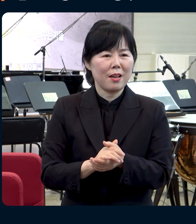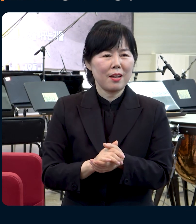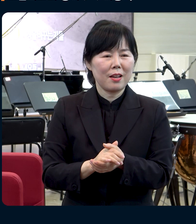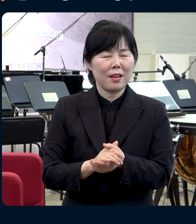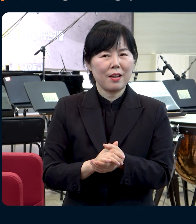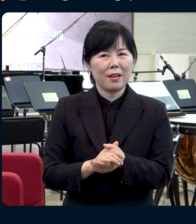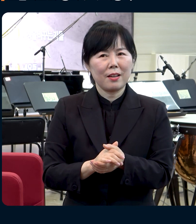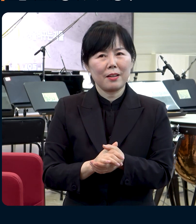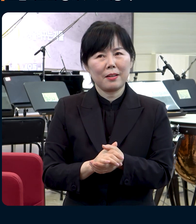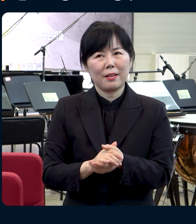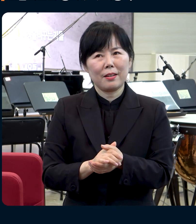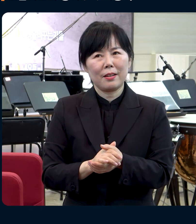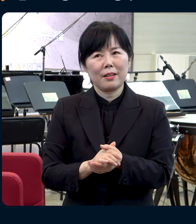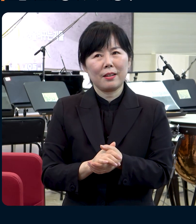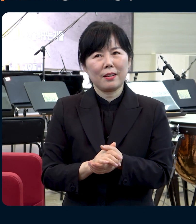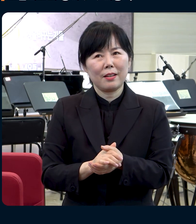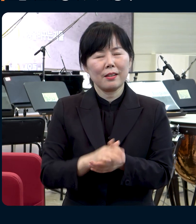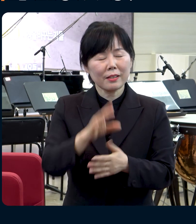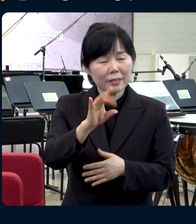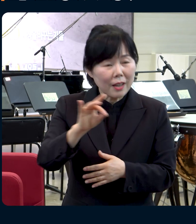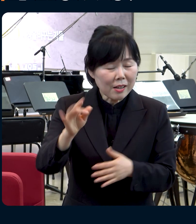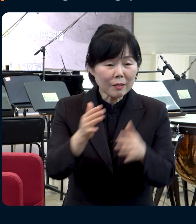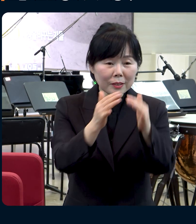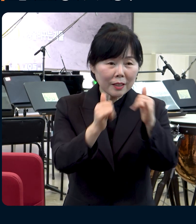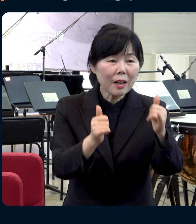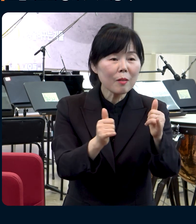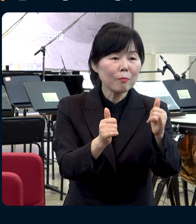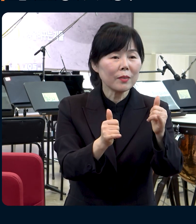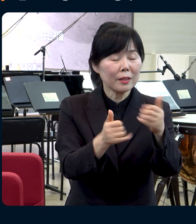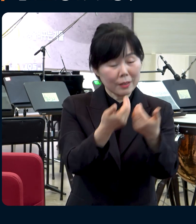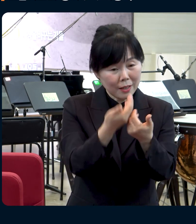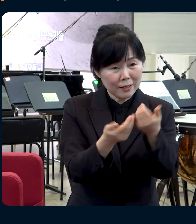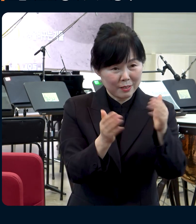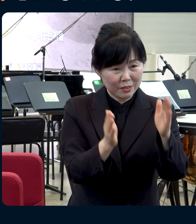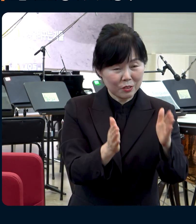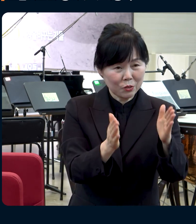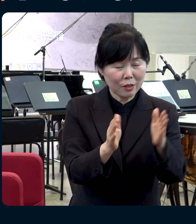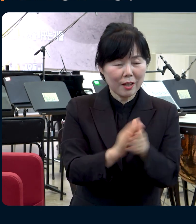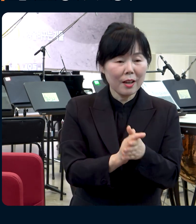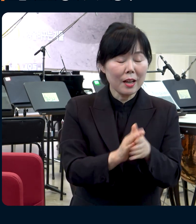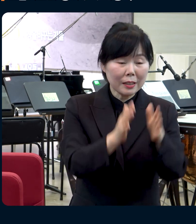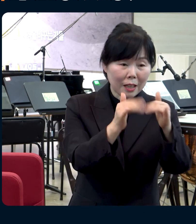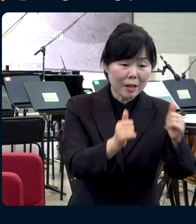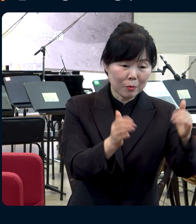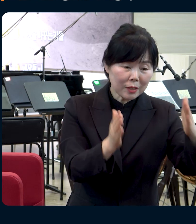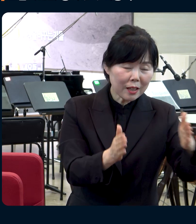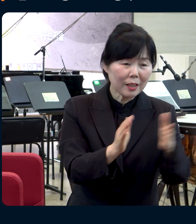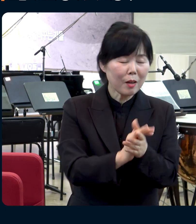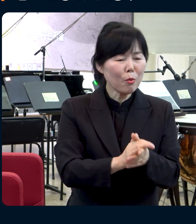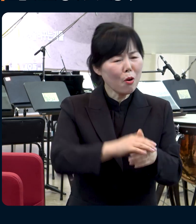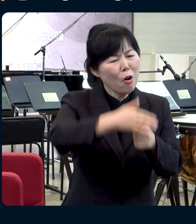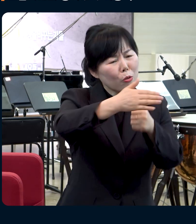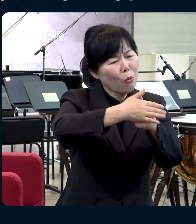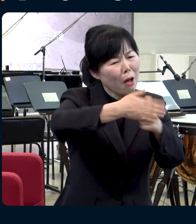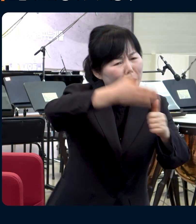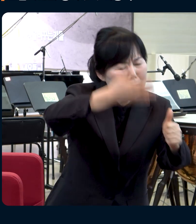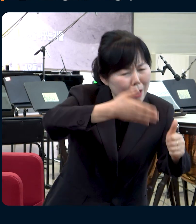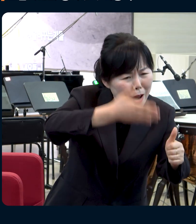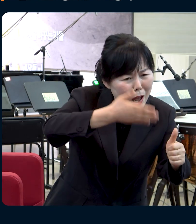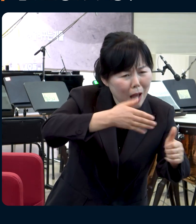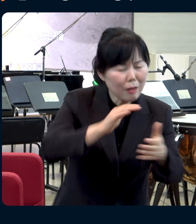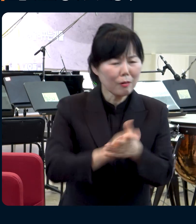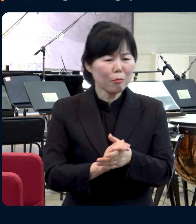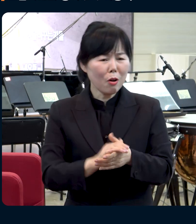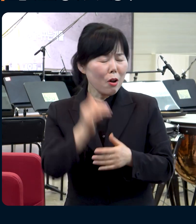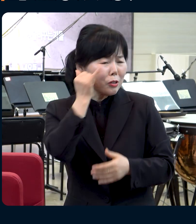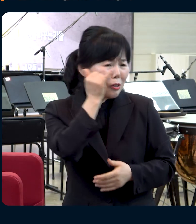좋은지 몰라요. 여러분 때로는 우리가 인간관계 가운데 누가 도와달라, 우리 뭐 좀 빌려달라, 뭐 좀 해달라 이렇게 하는데 그 다음부터 전화 안